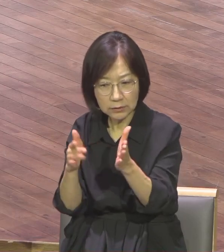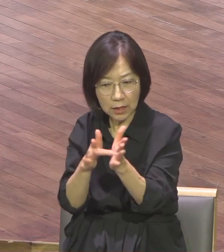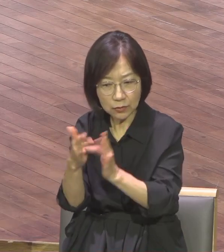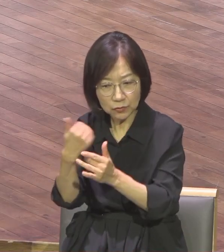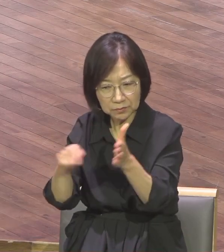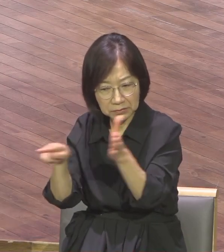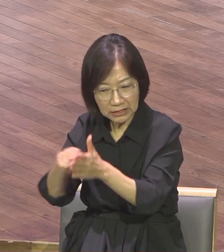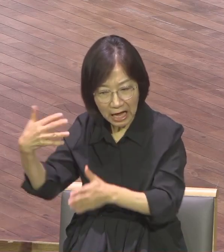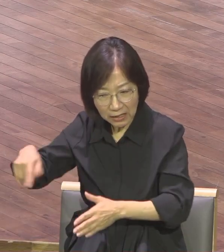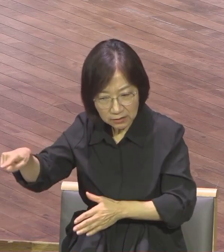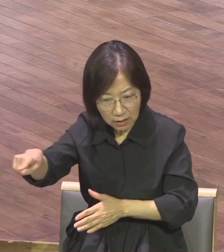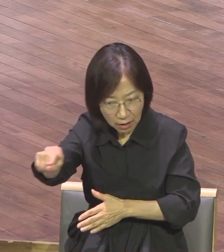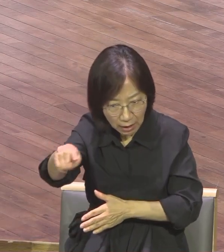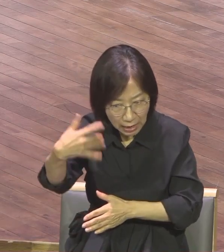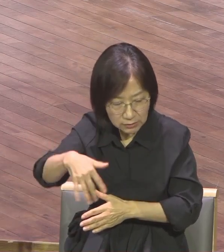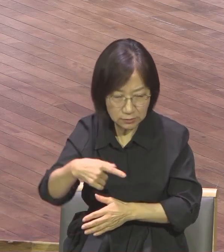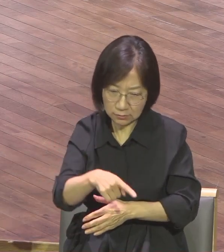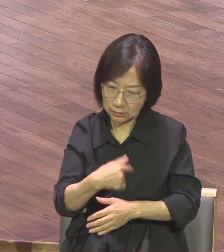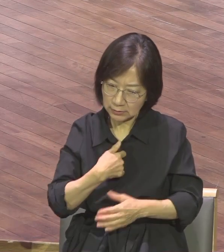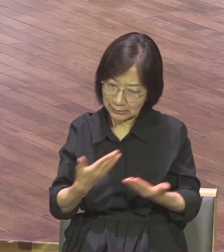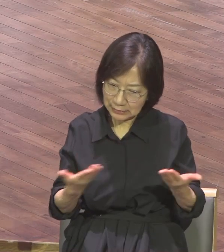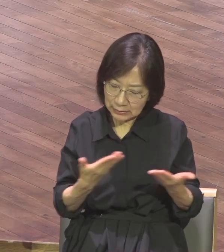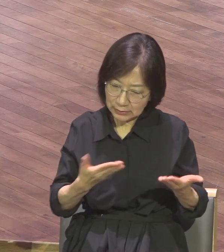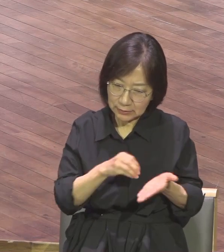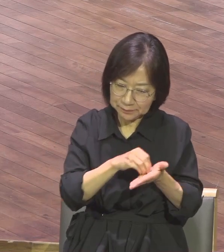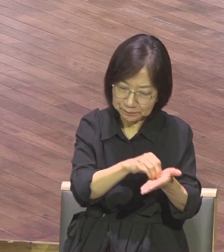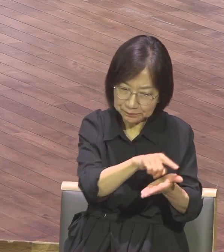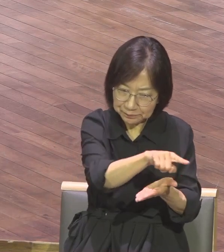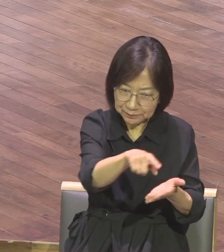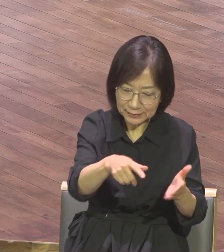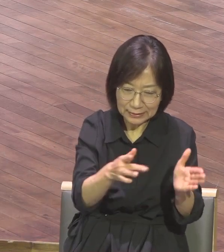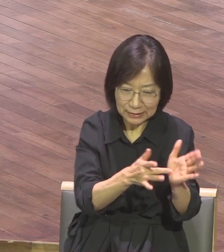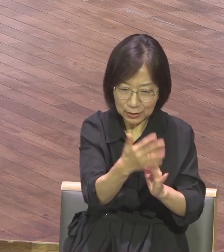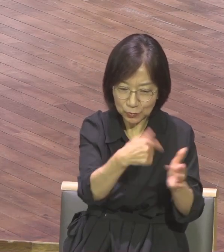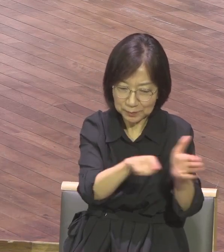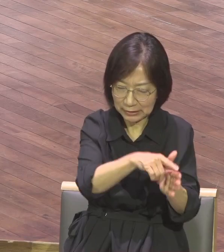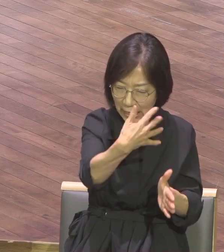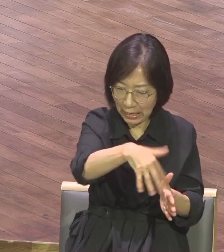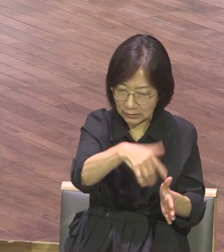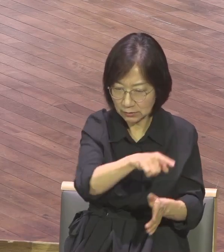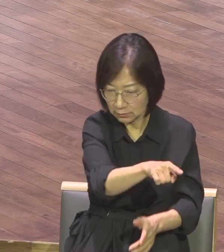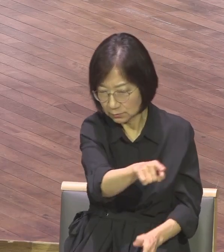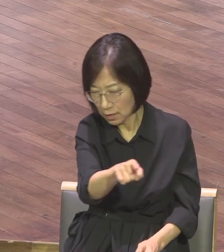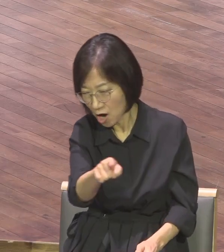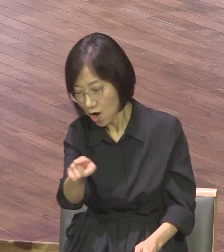직장 돌아보세요. 내가 왜 직장에 왔나? 그 직장이 구원으로 작정된